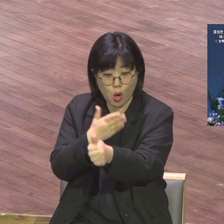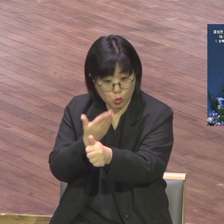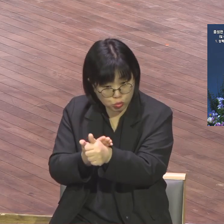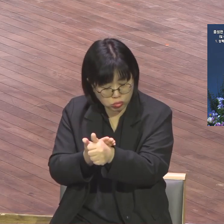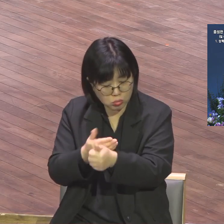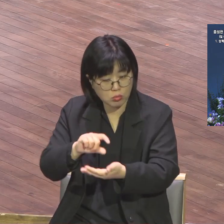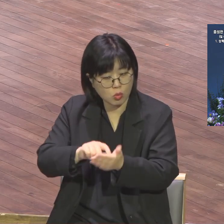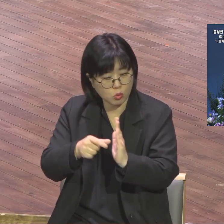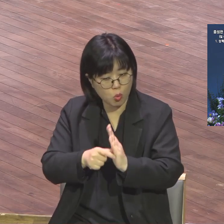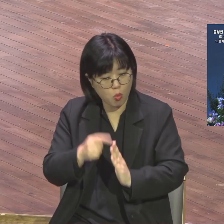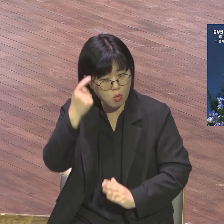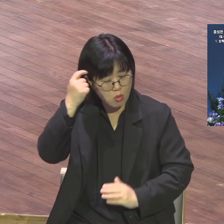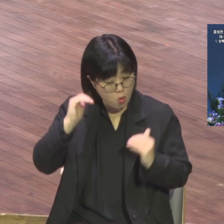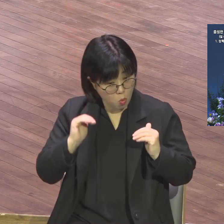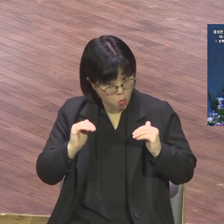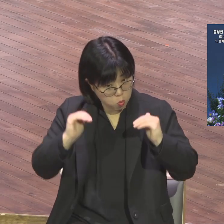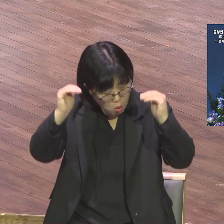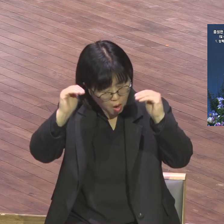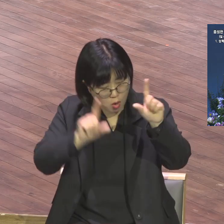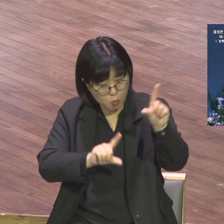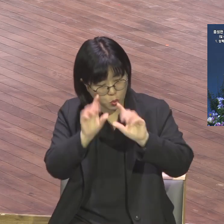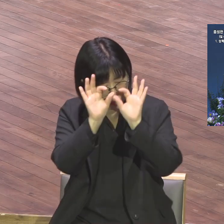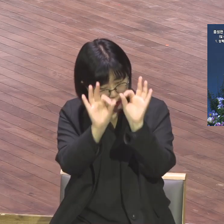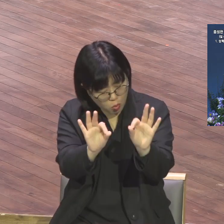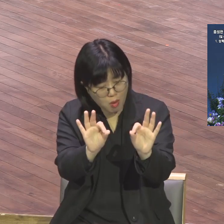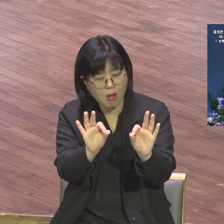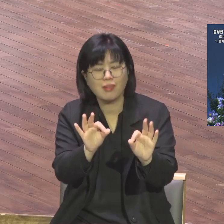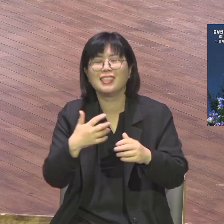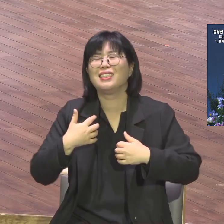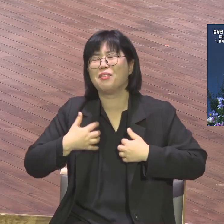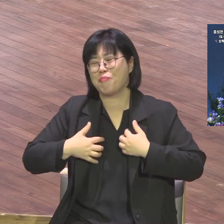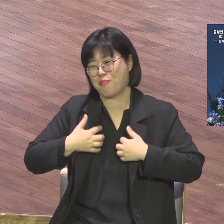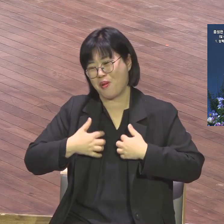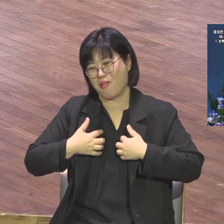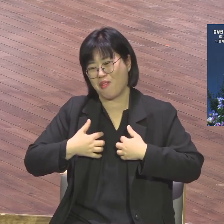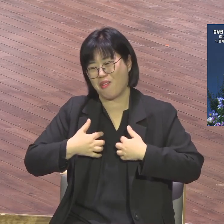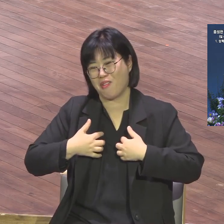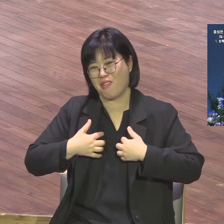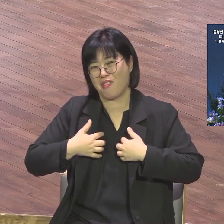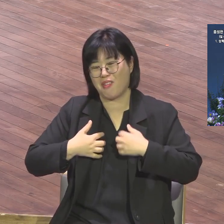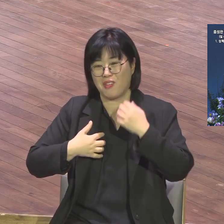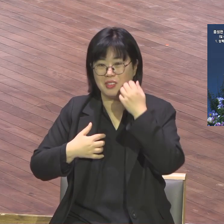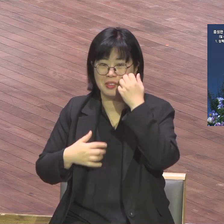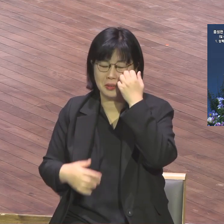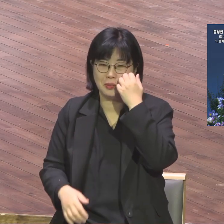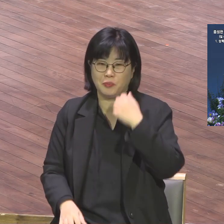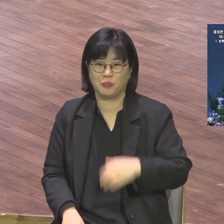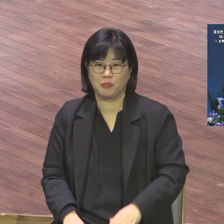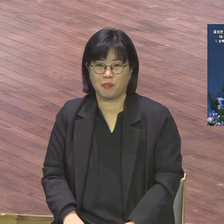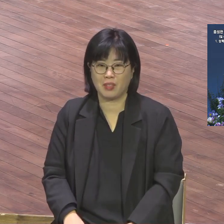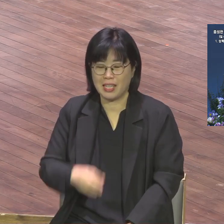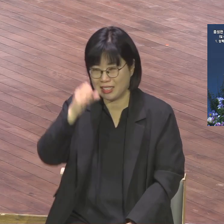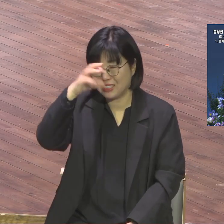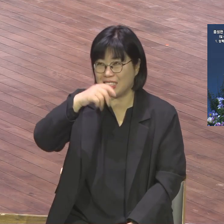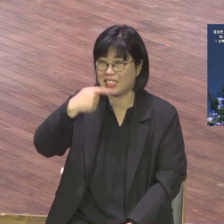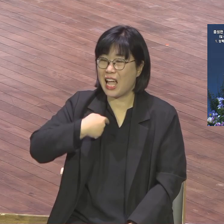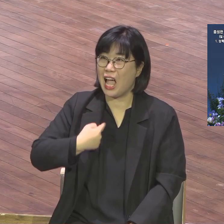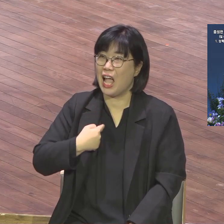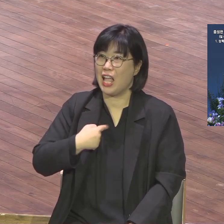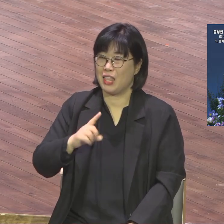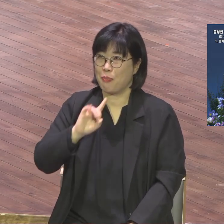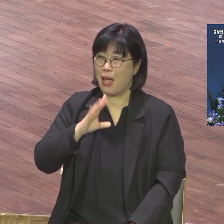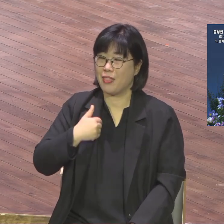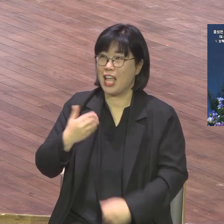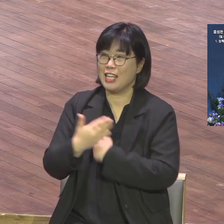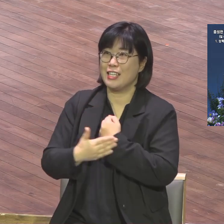하다가 바울을 통해 복음 듣고 이제 어느 정도냐 선교하는 자기를 도울 정도로 성장한 것을